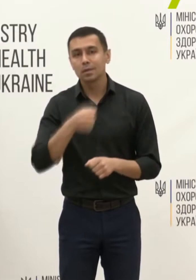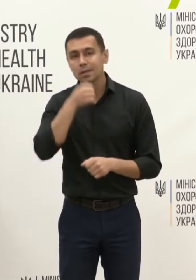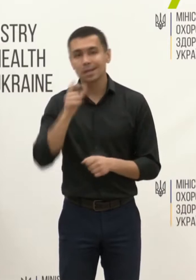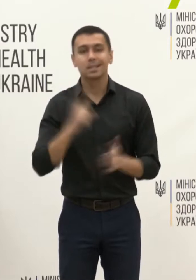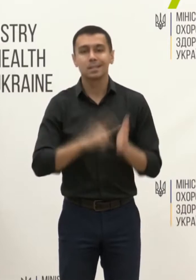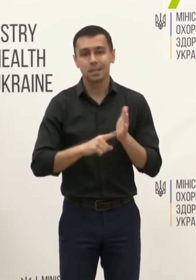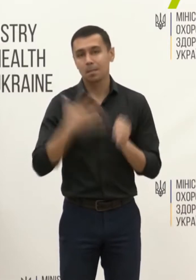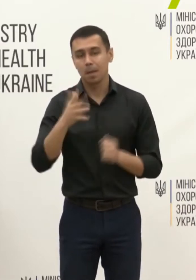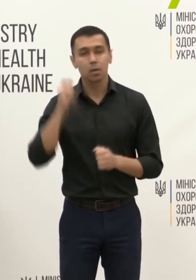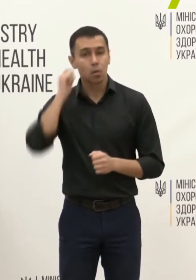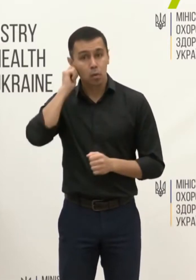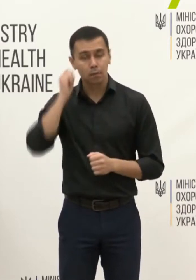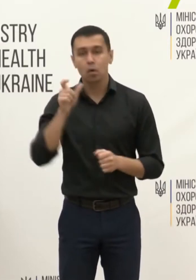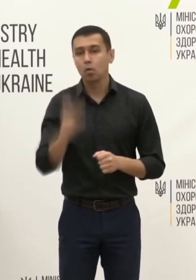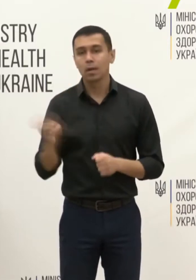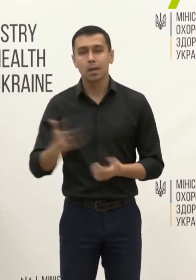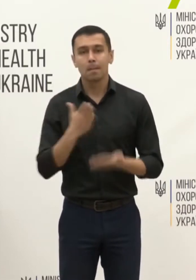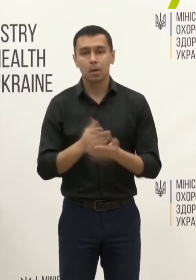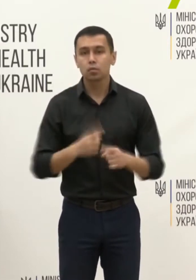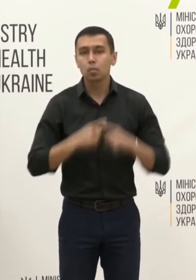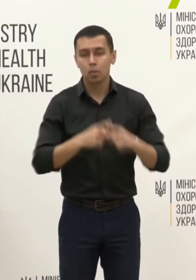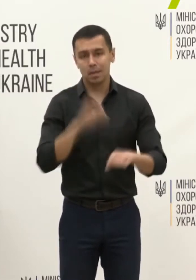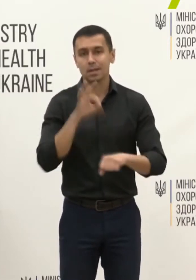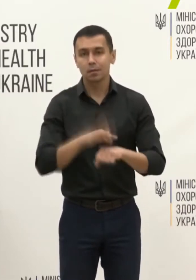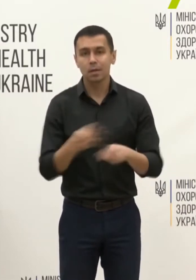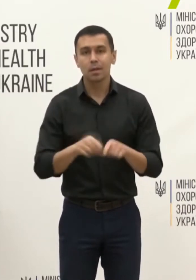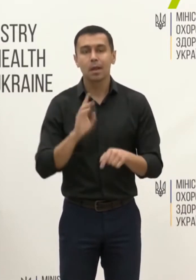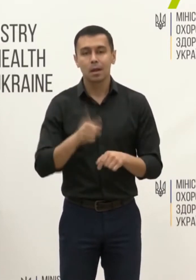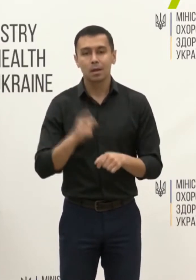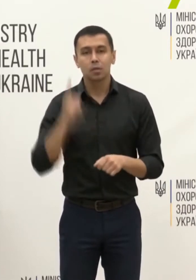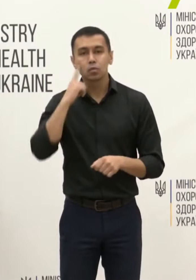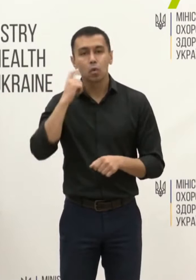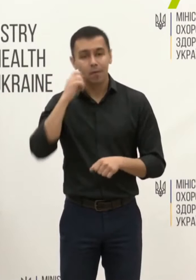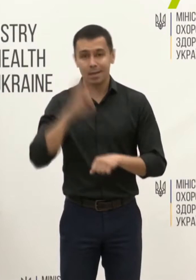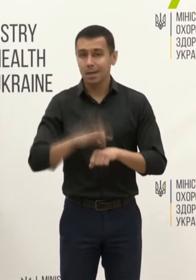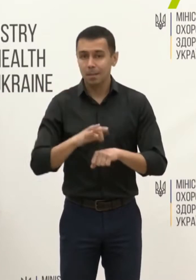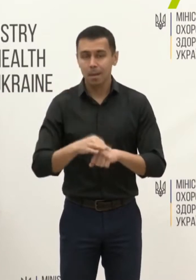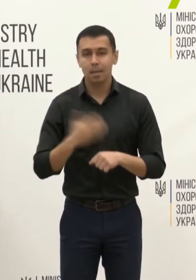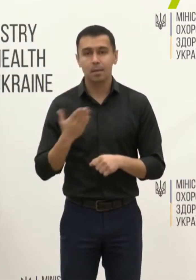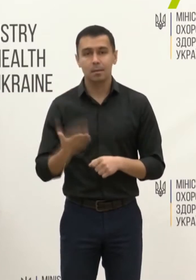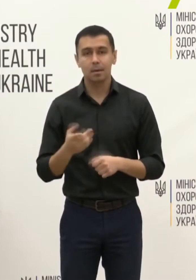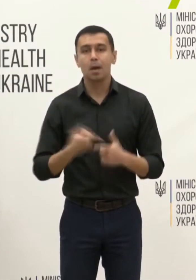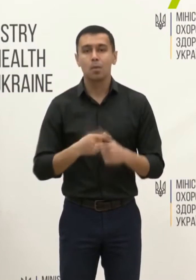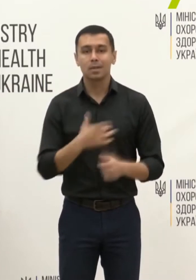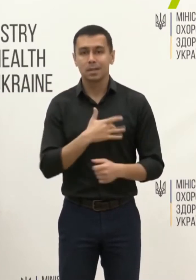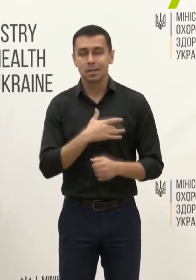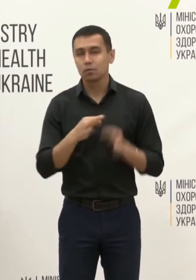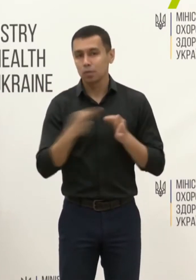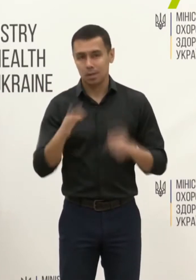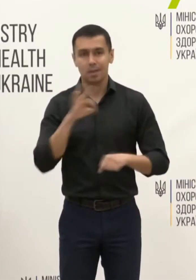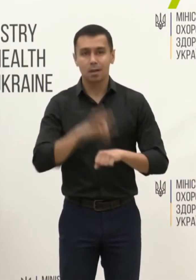старше за 65 років, люди, які мають супутні захворювання, такі як на цукровий діабет або